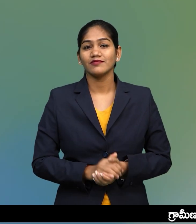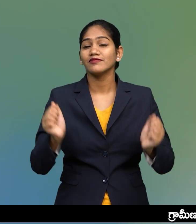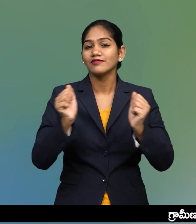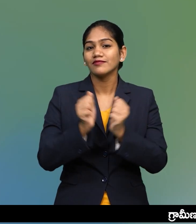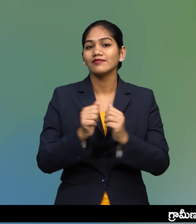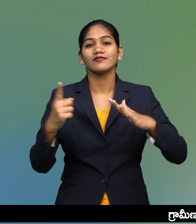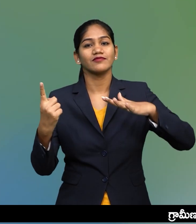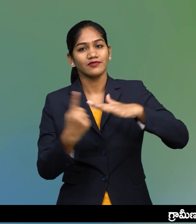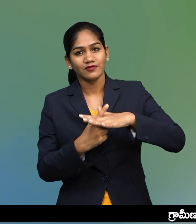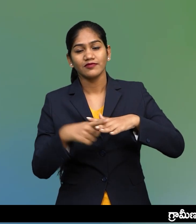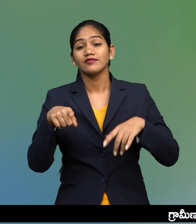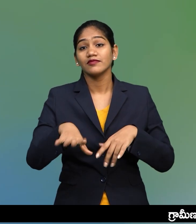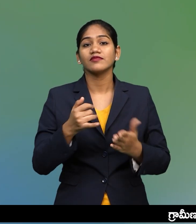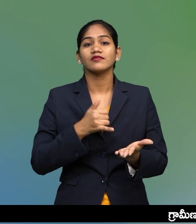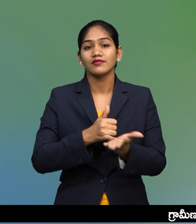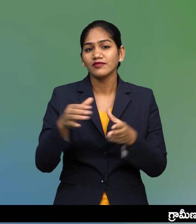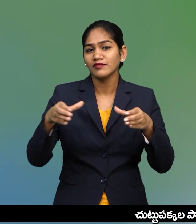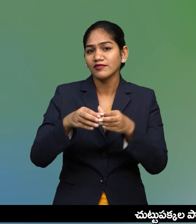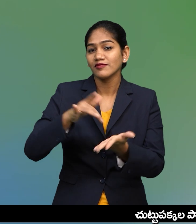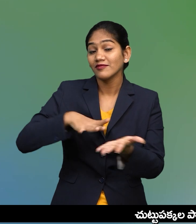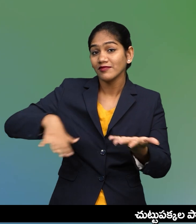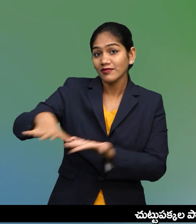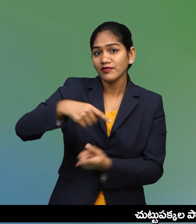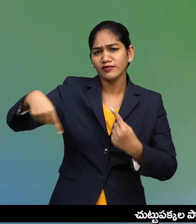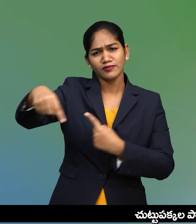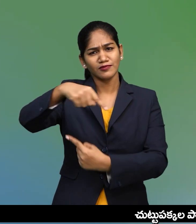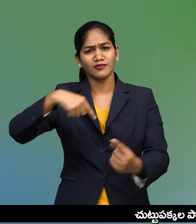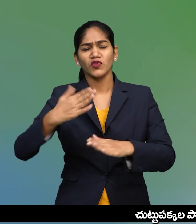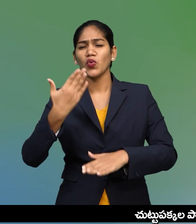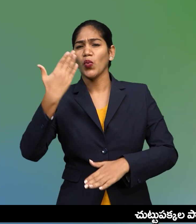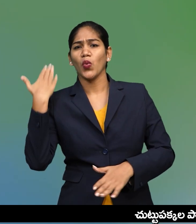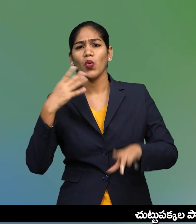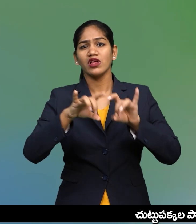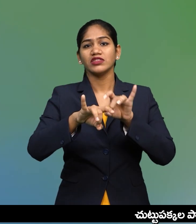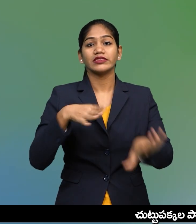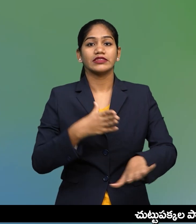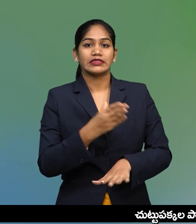గ్రామీణ ప్రాంతాలను చేర్చడంతో చుట్టుపక్కల పాత నగరాలు మరియు పట్టణాలు